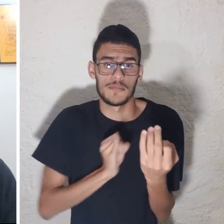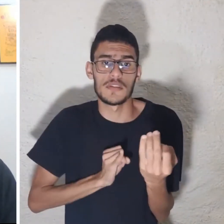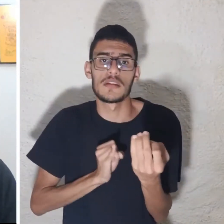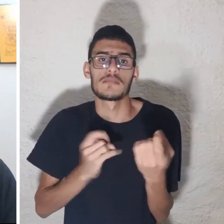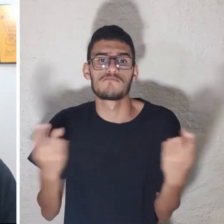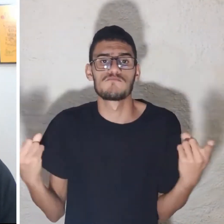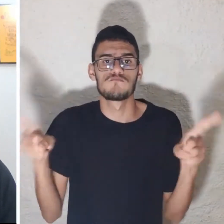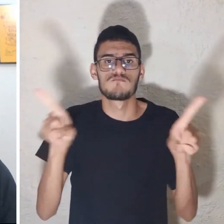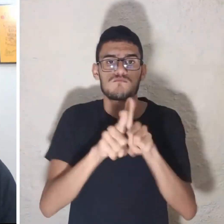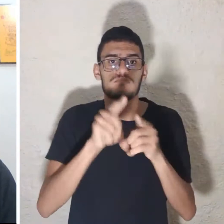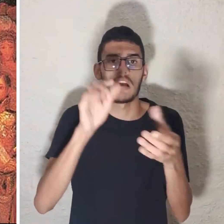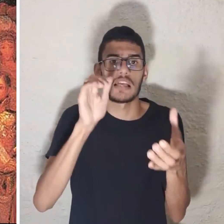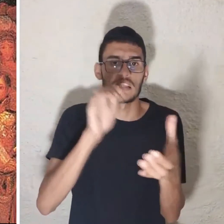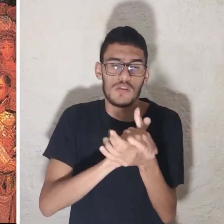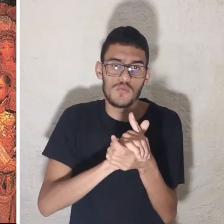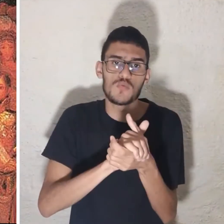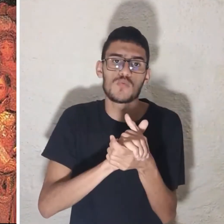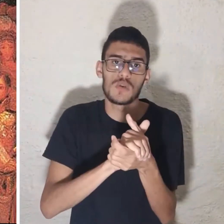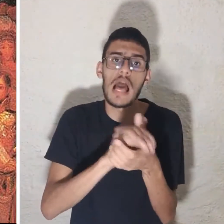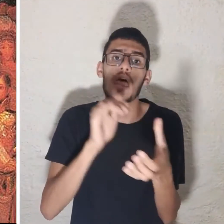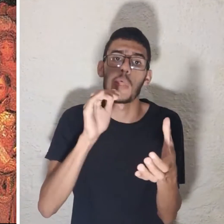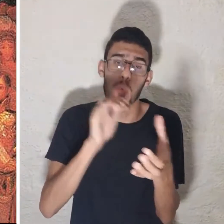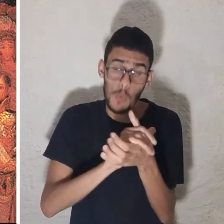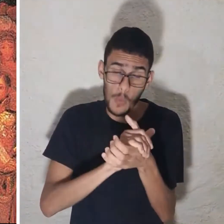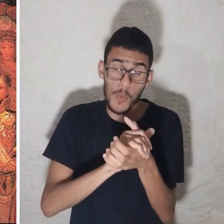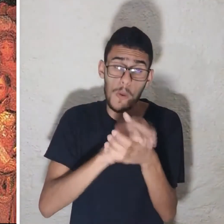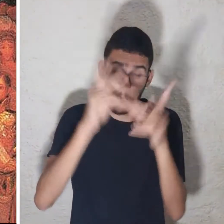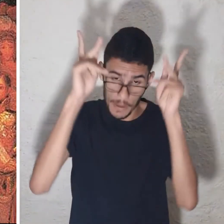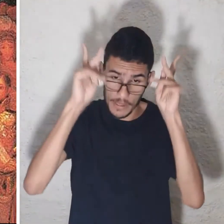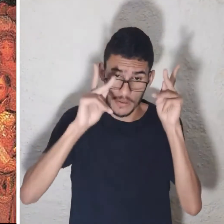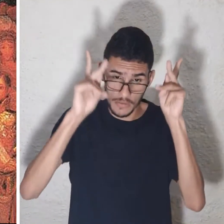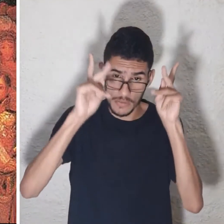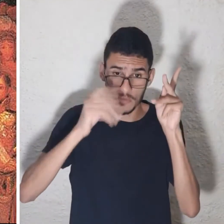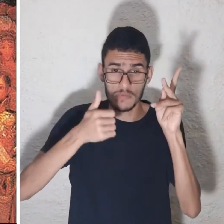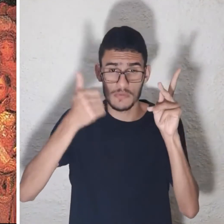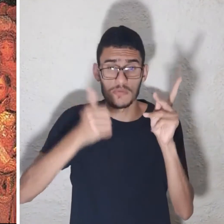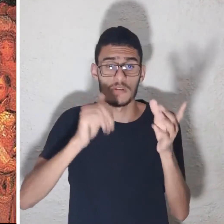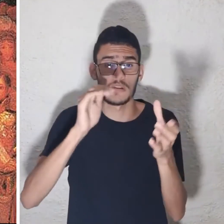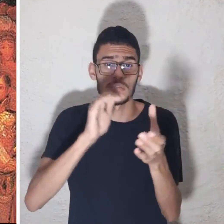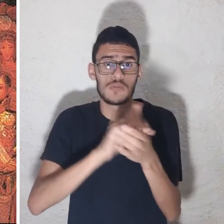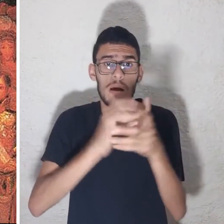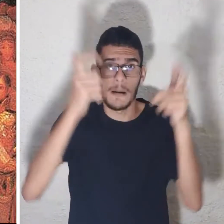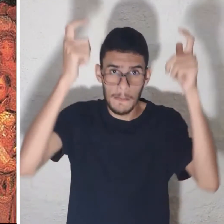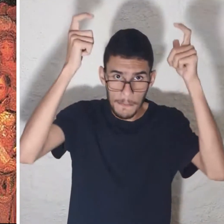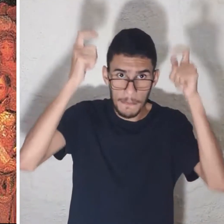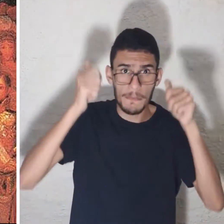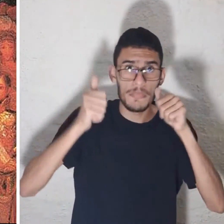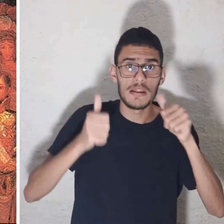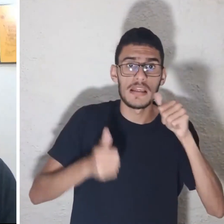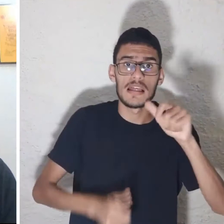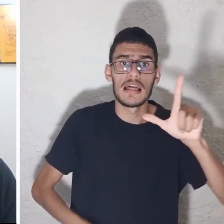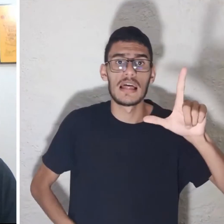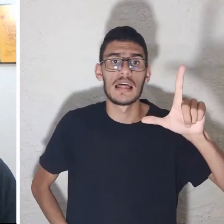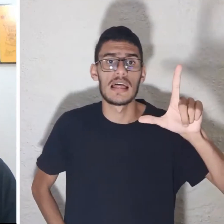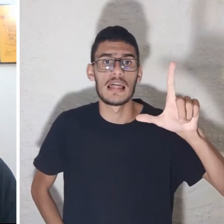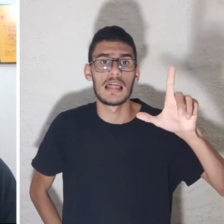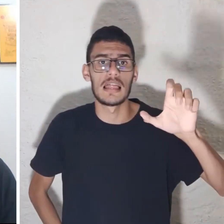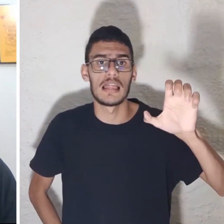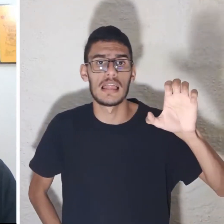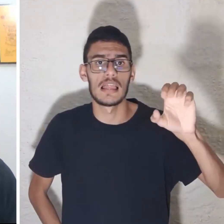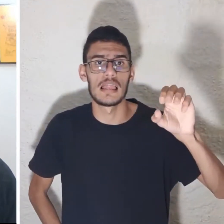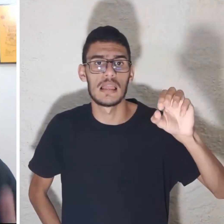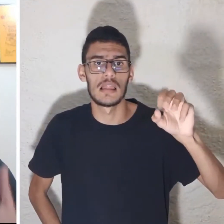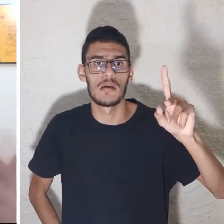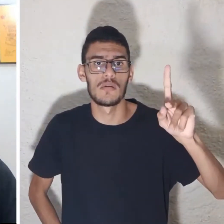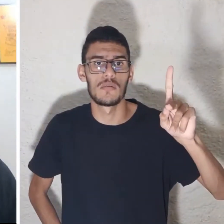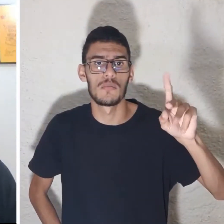Então, em 1817, ele se casou com a princesa Leopoldina da Áustria, né,